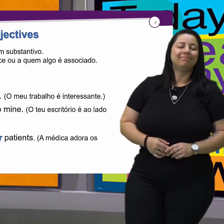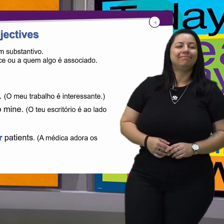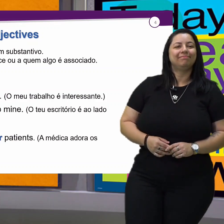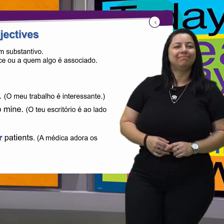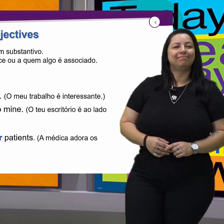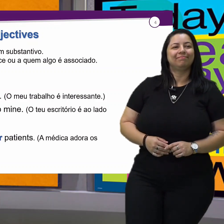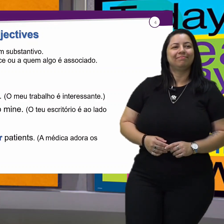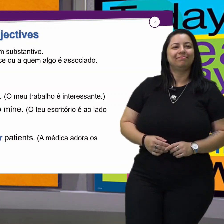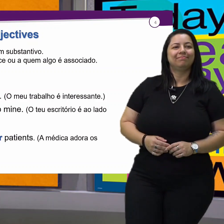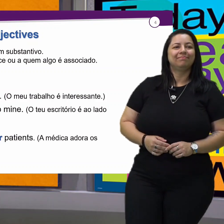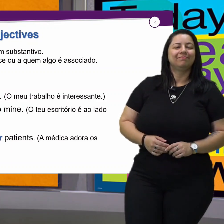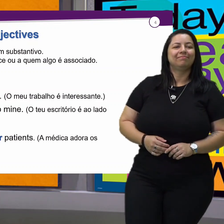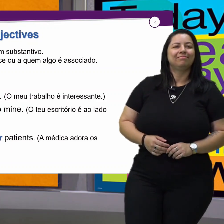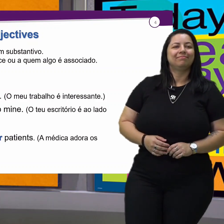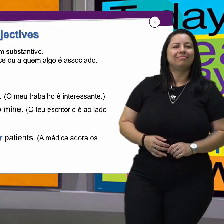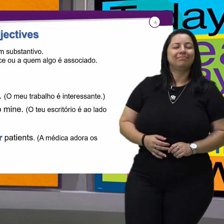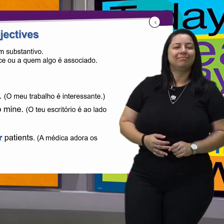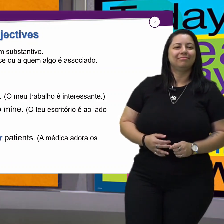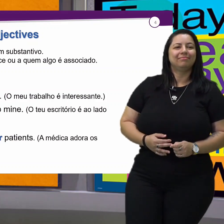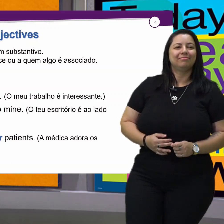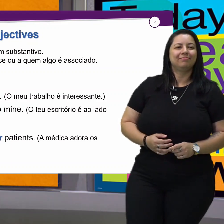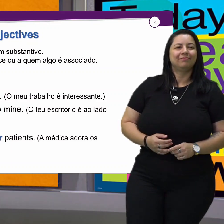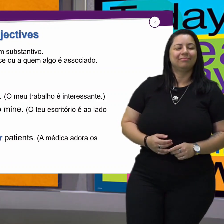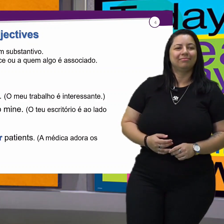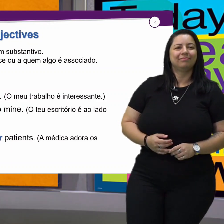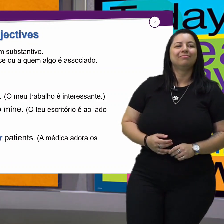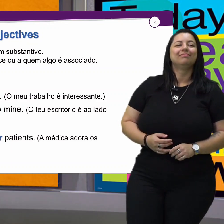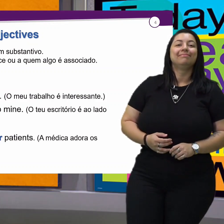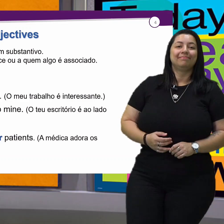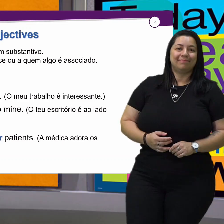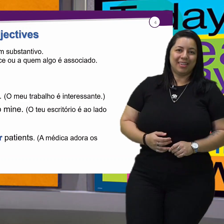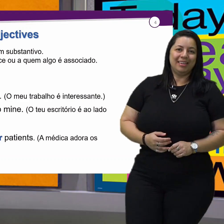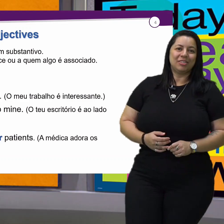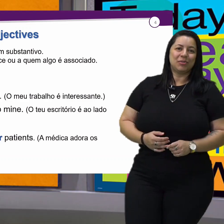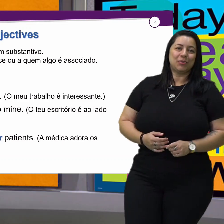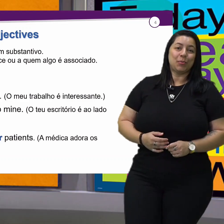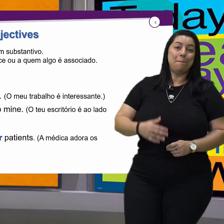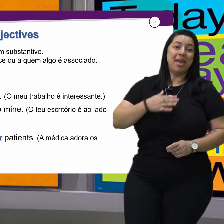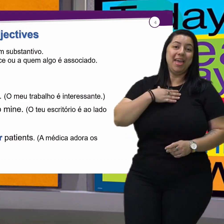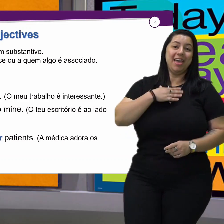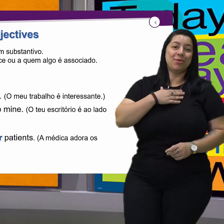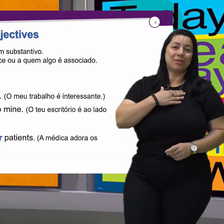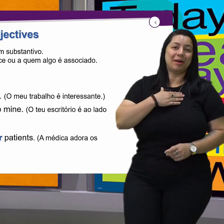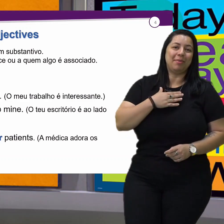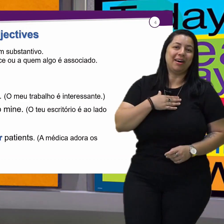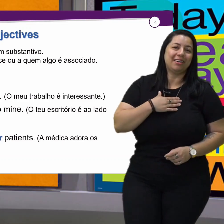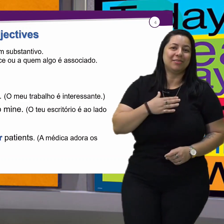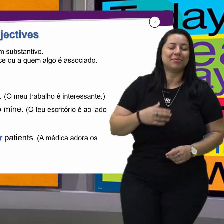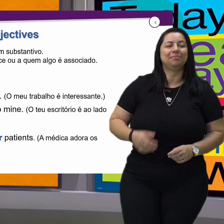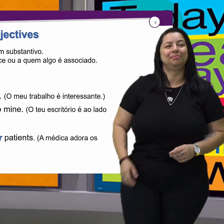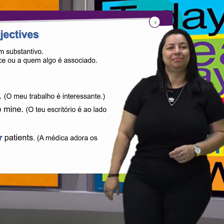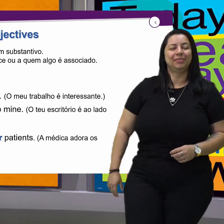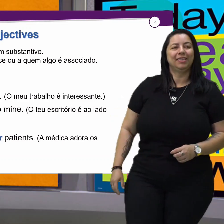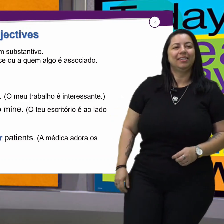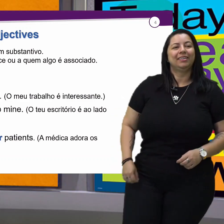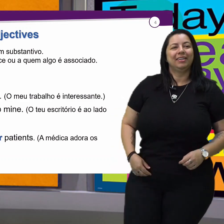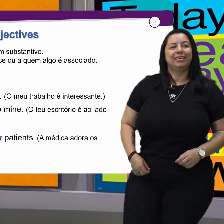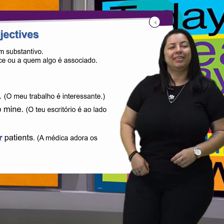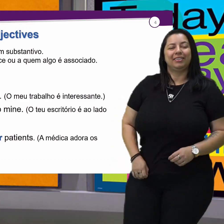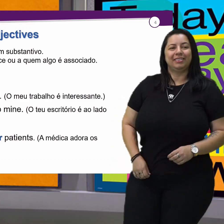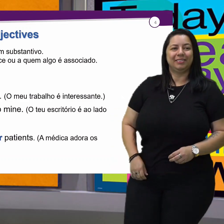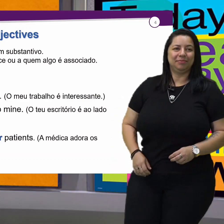interessante. My job, então esse my aqui já é o seu adjetivo possessivo, Isso, né? Meu trabalho. Exatamente,